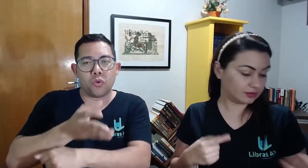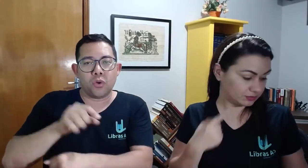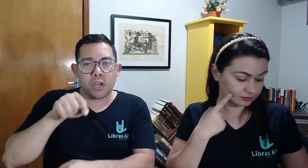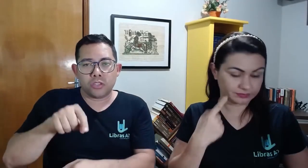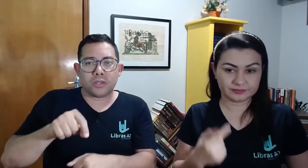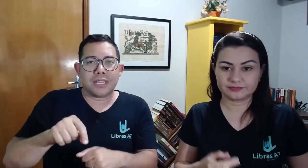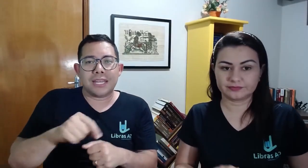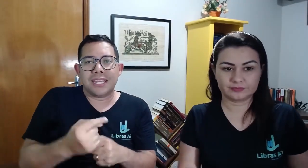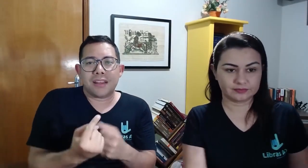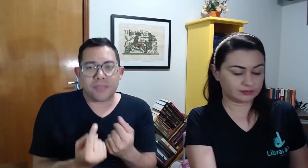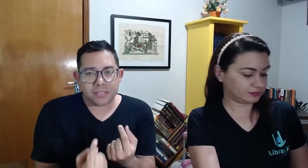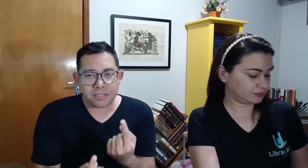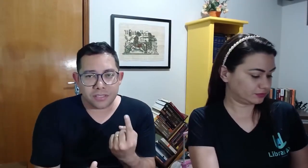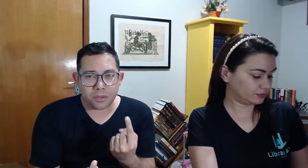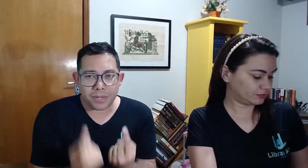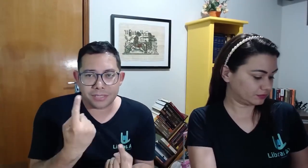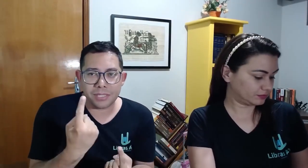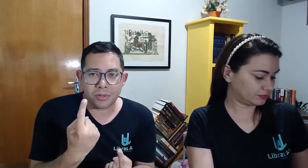jogou, só que ali ela faz assim, ó, para cima, ó.